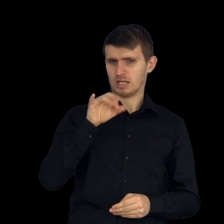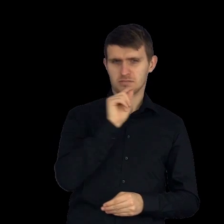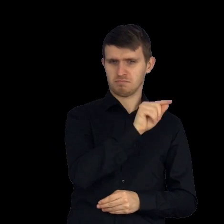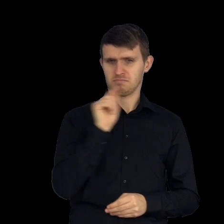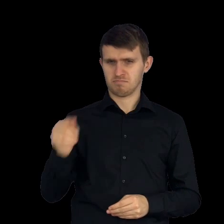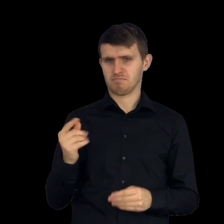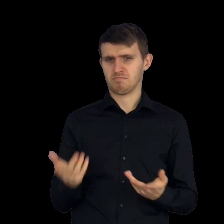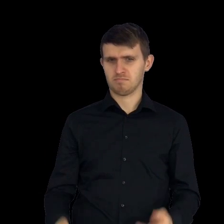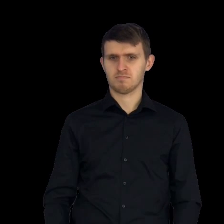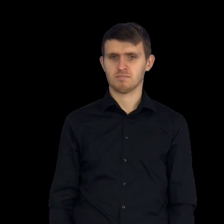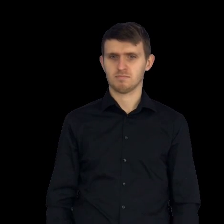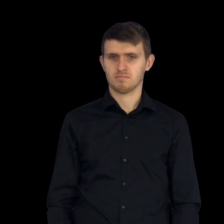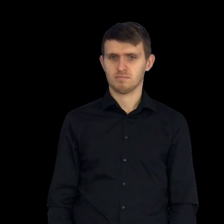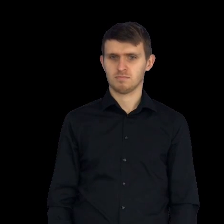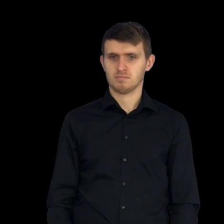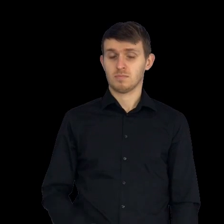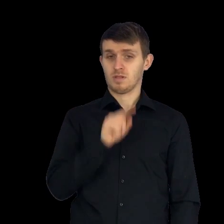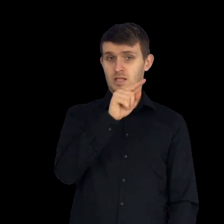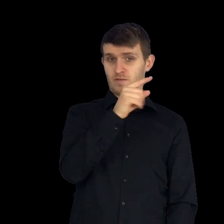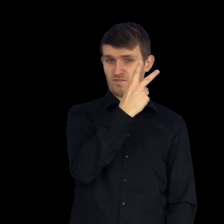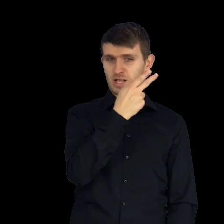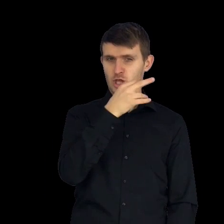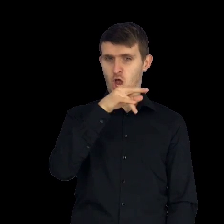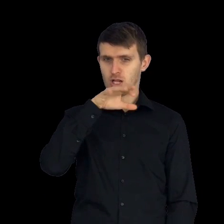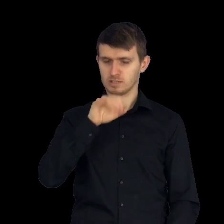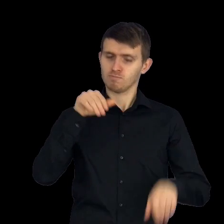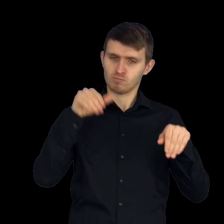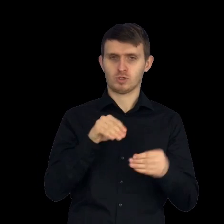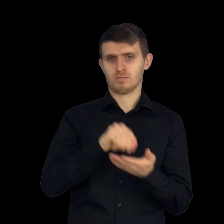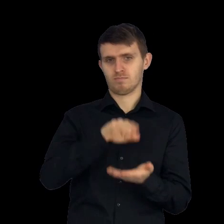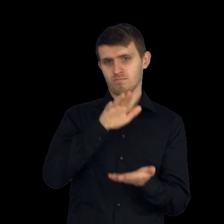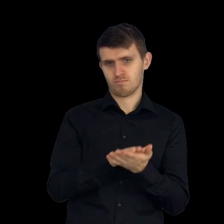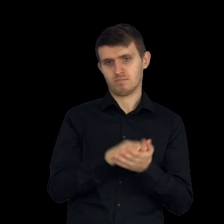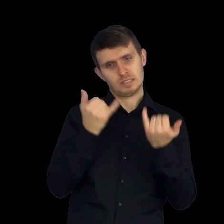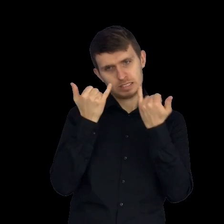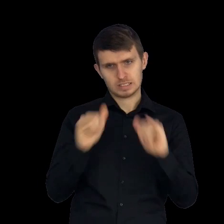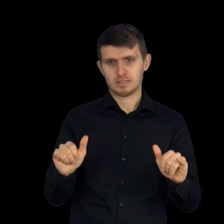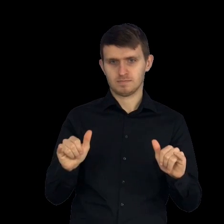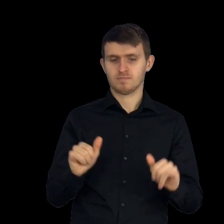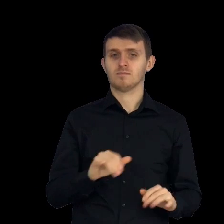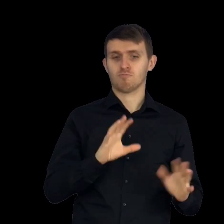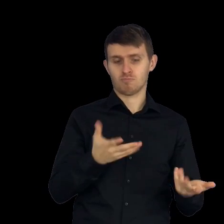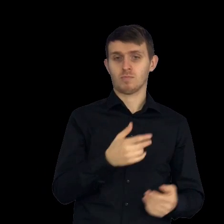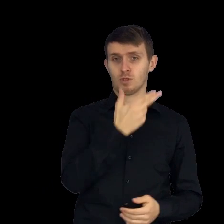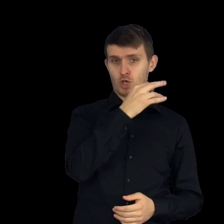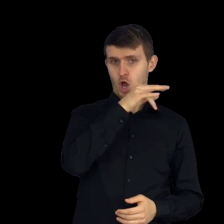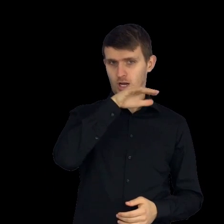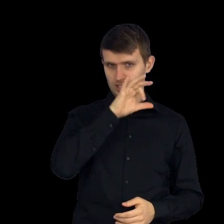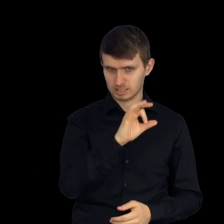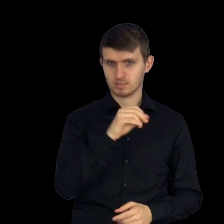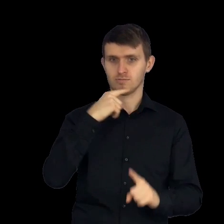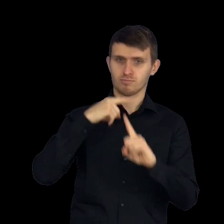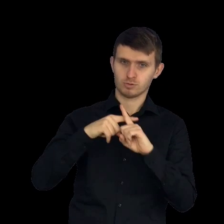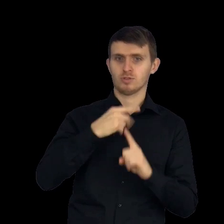Być może to dla was oczywiste, lecz ilu Chucków Norrisów teraz mamy? Tych dwóch Chucków Norrisów możemy